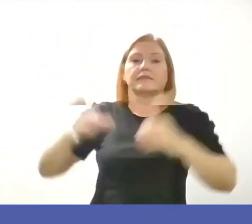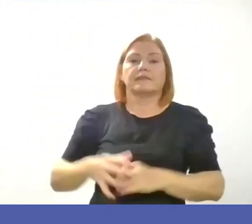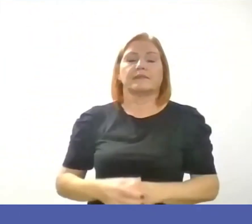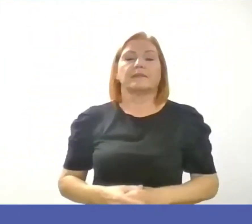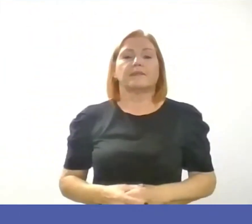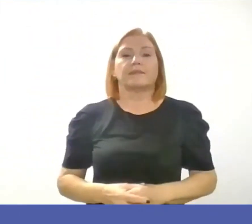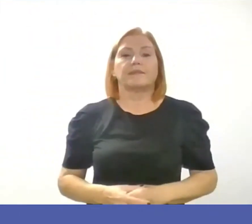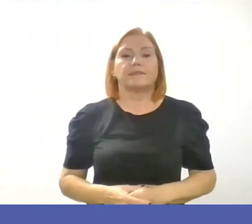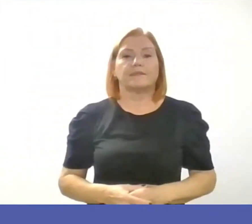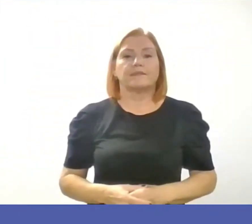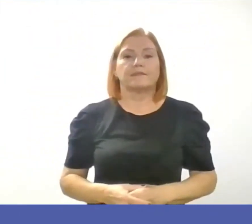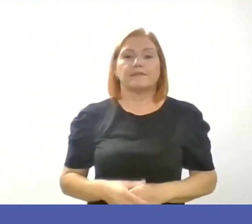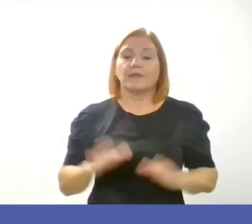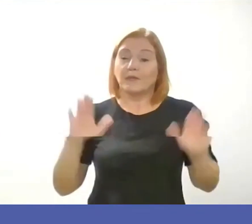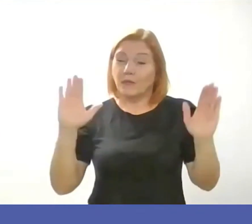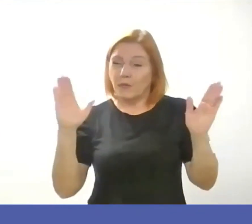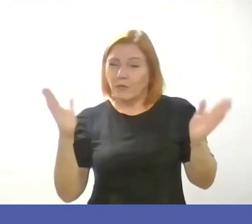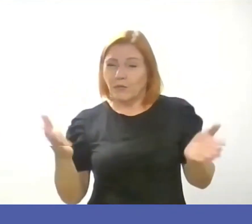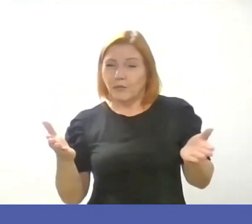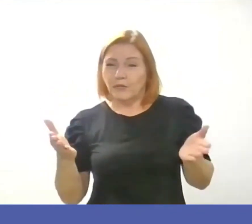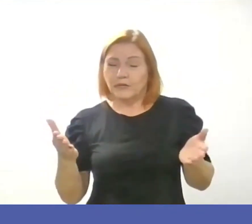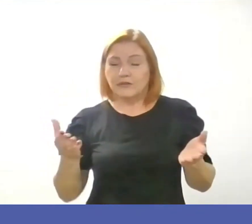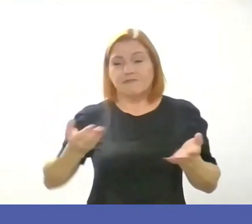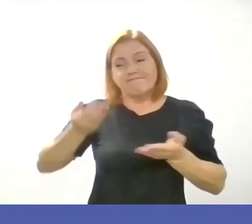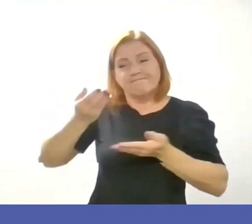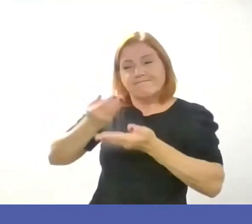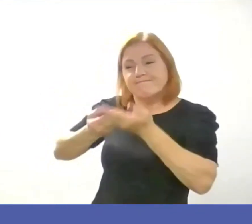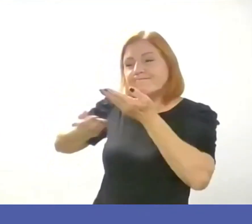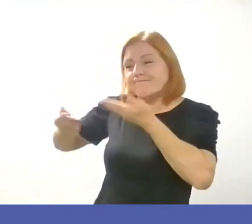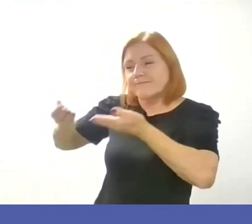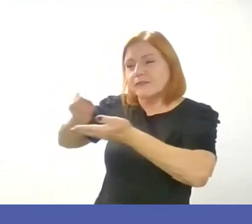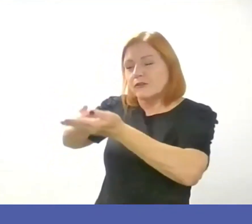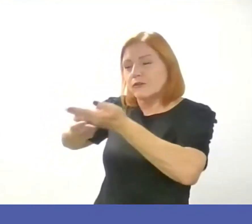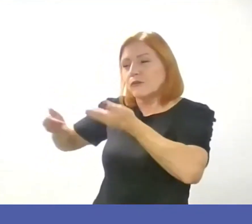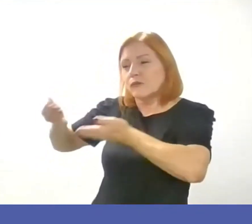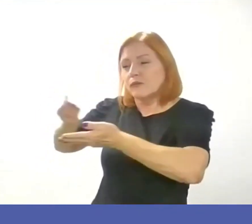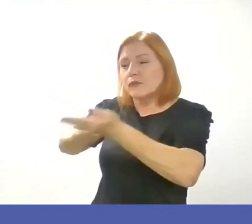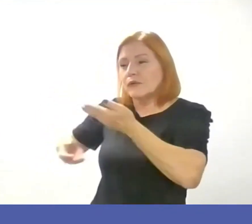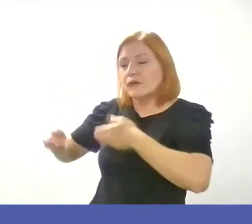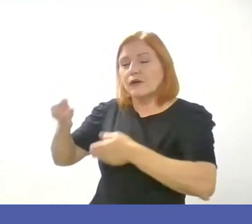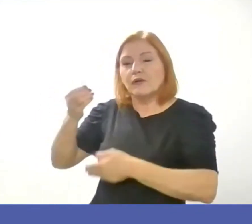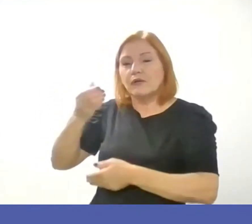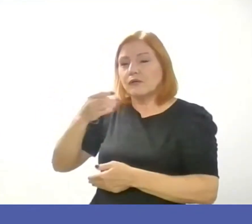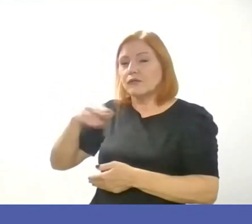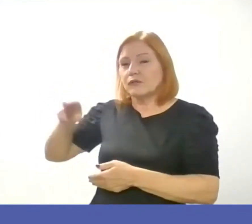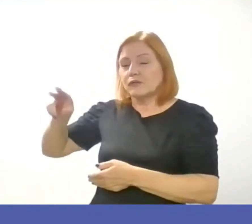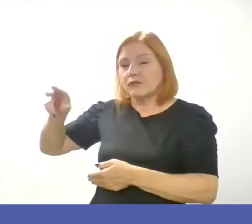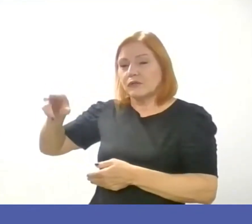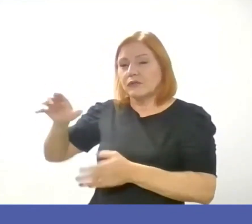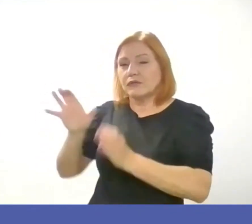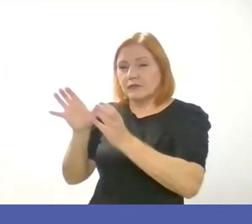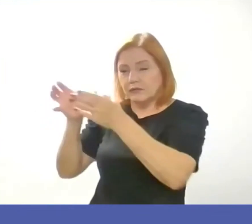Aí hoje, na comunhão com os irmãos cooperadores, eu disse, na verdade,